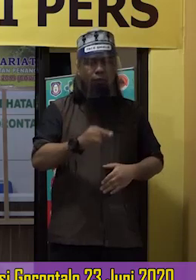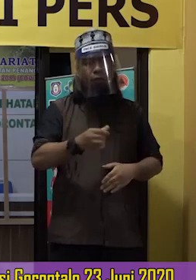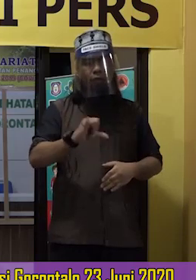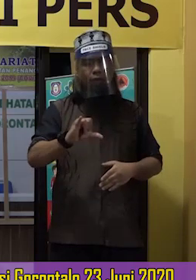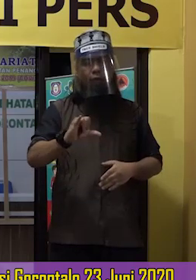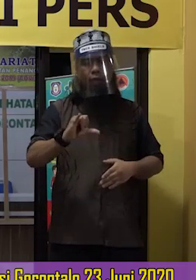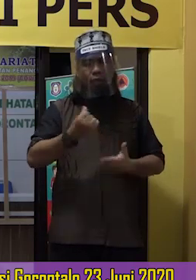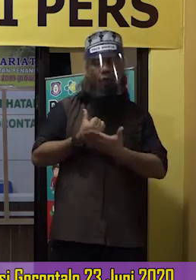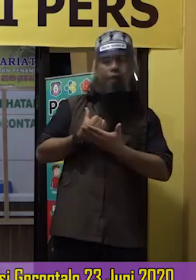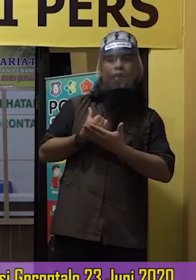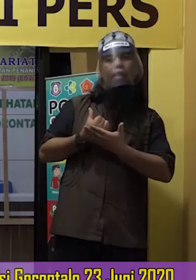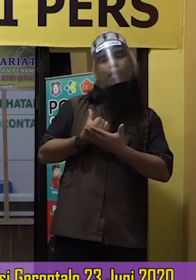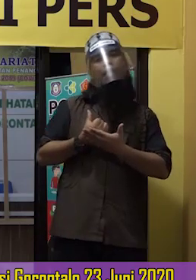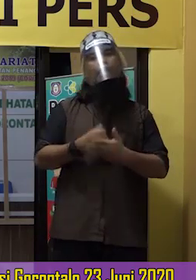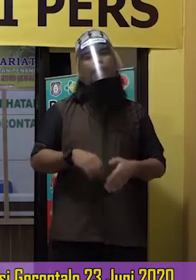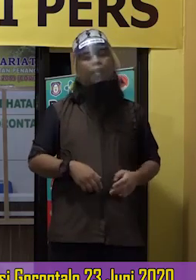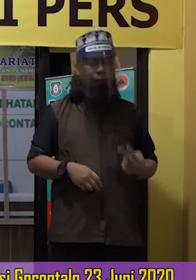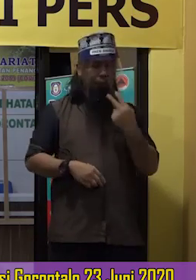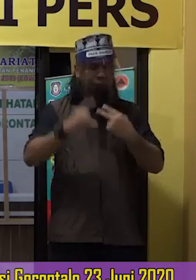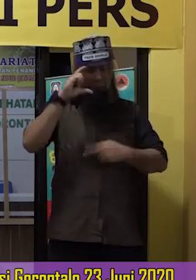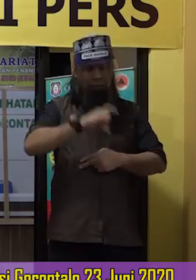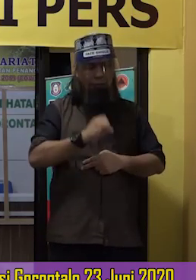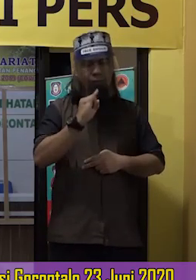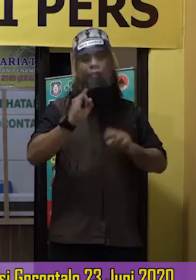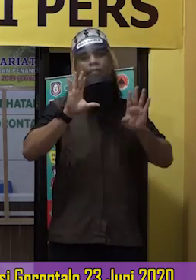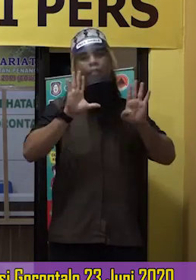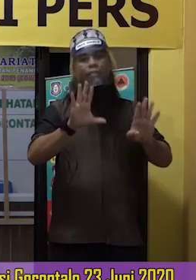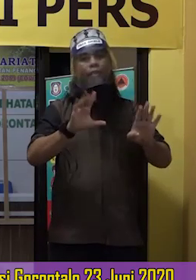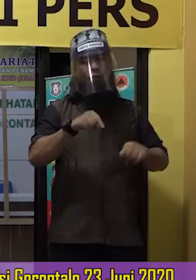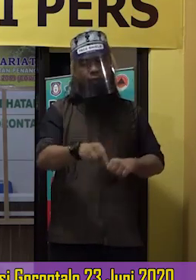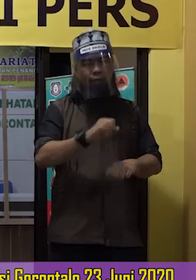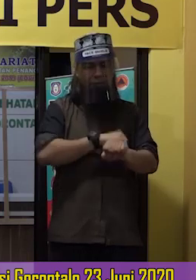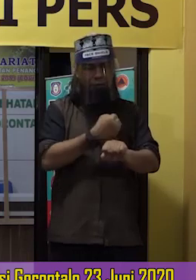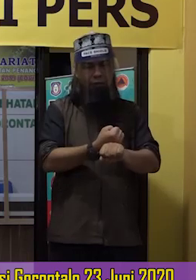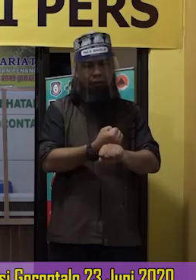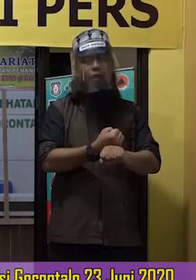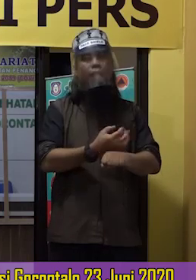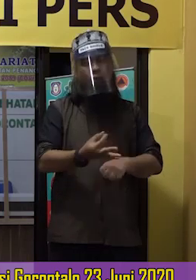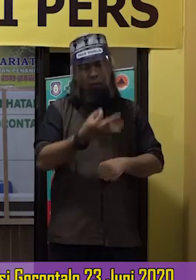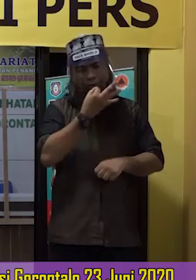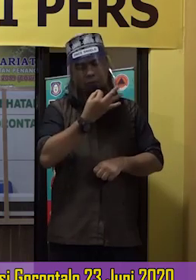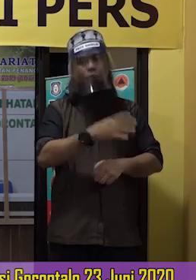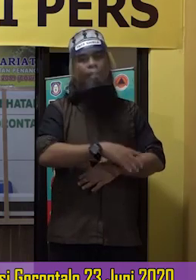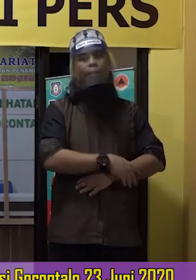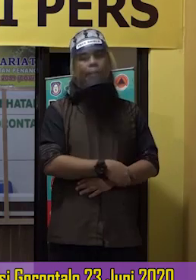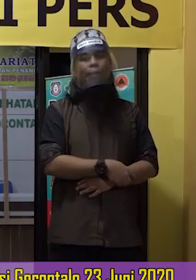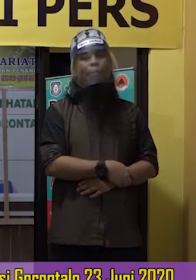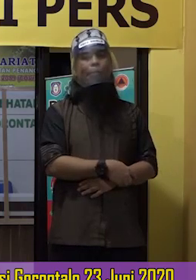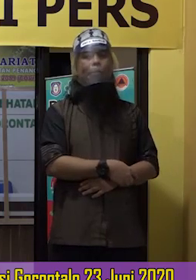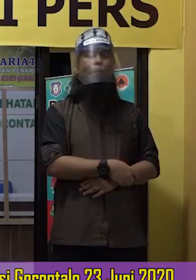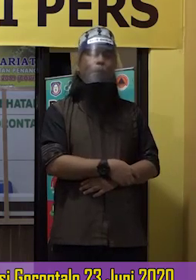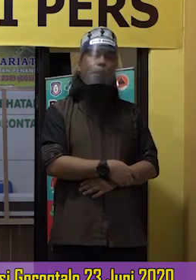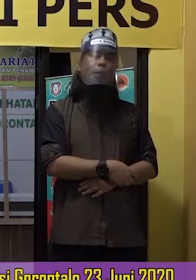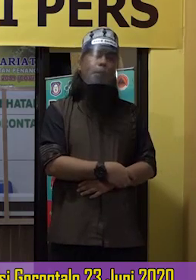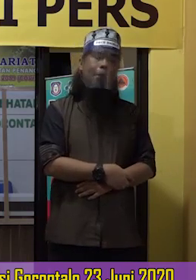melakukan karantina mandiri. Ini juga dasar hukumnya berdasarkan surat edaran